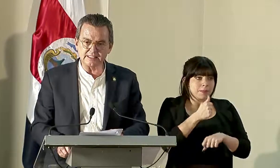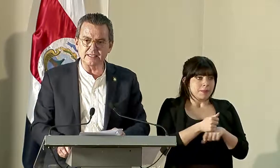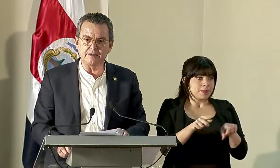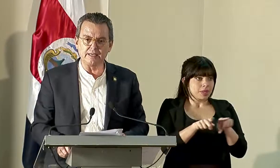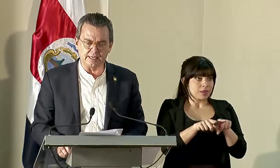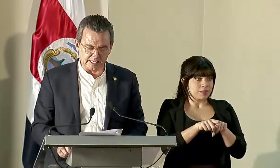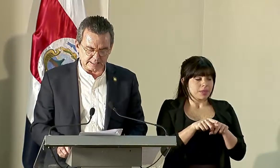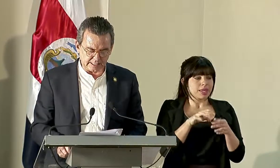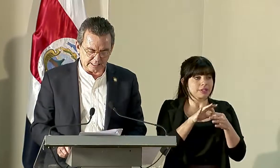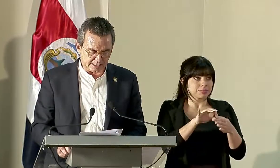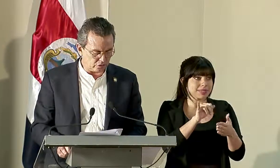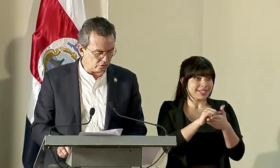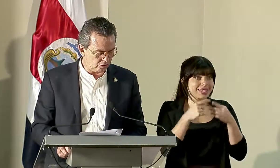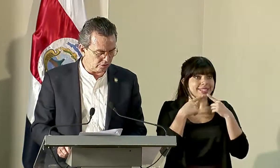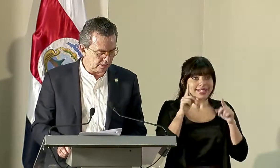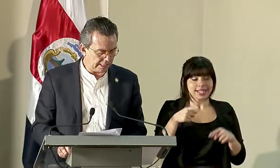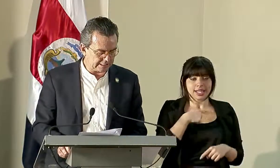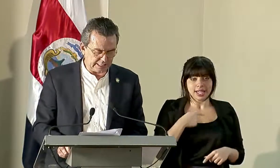Establecemos también